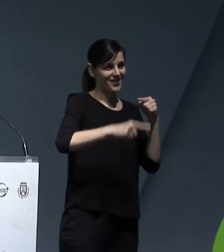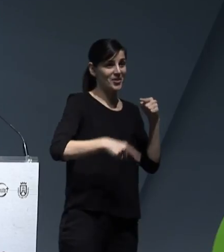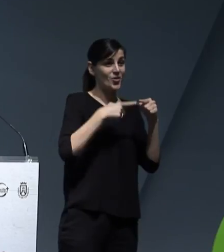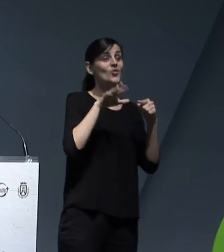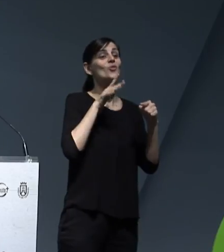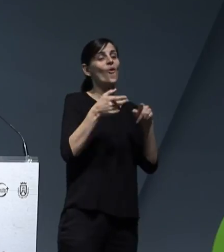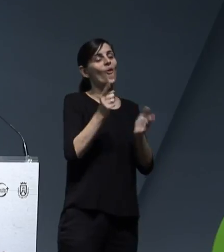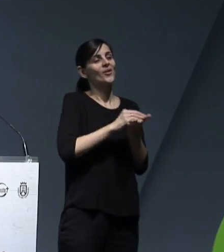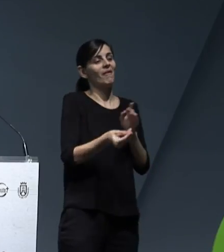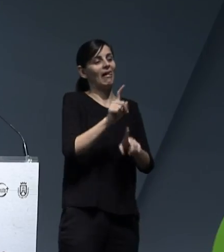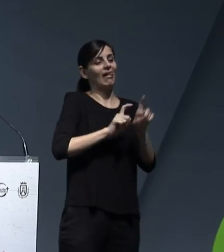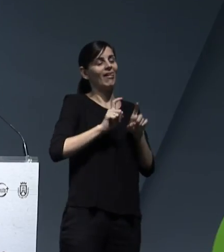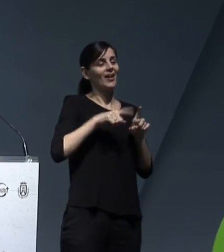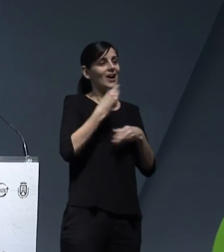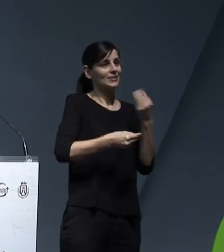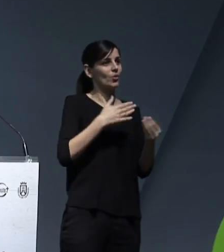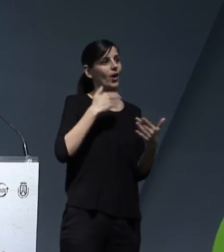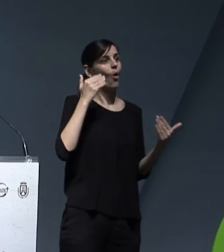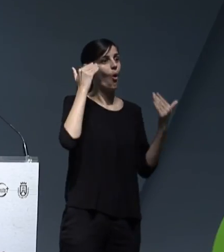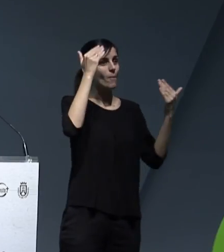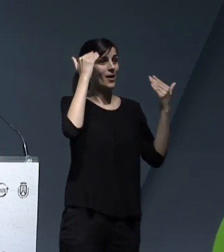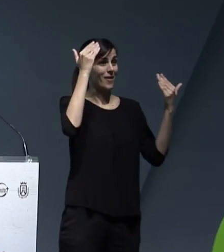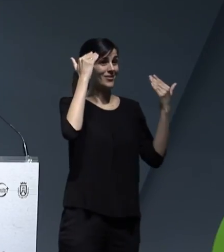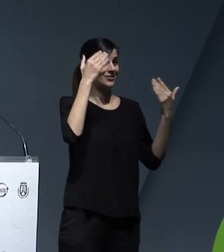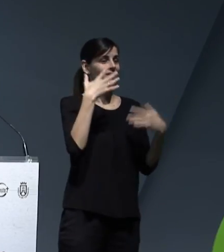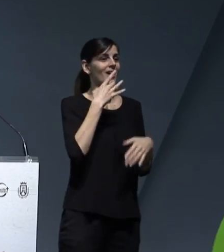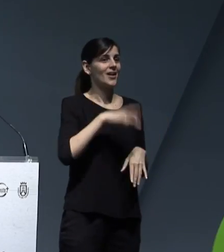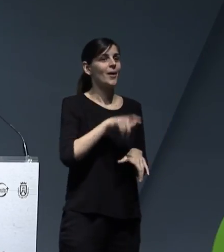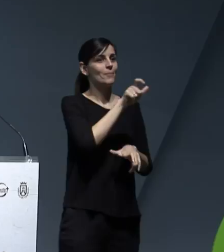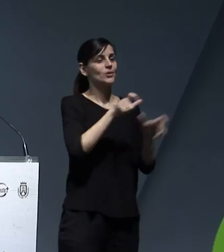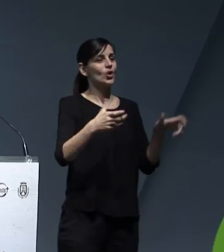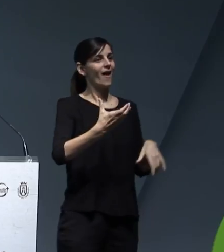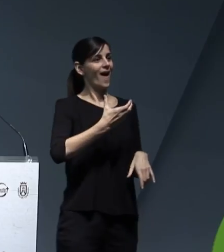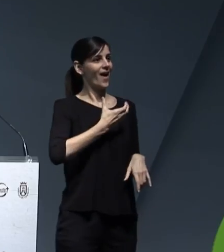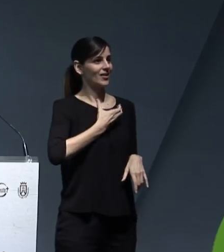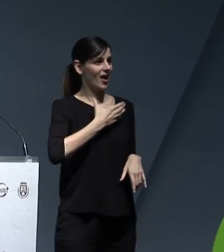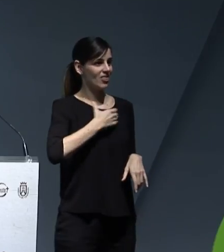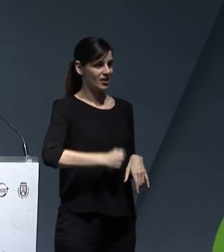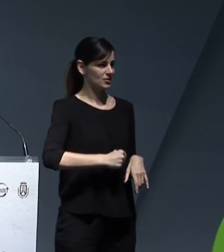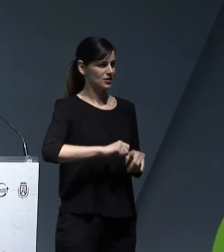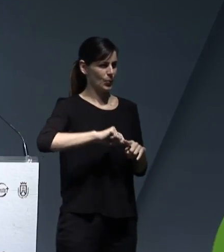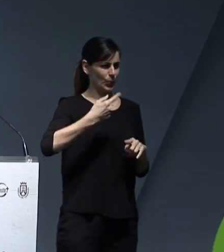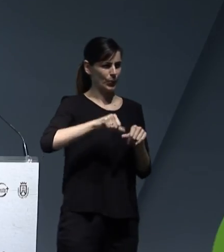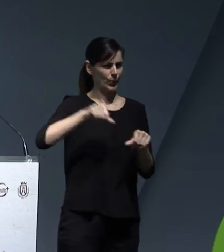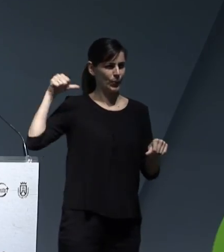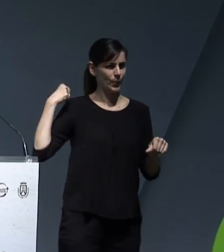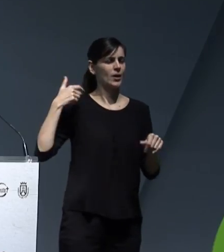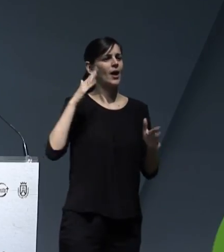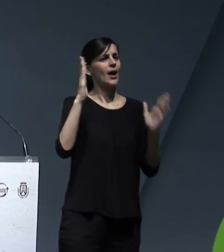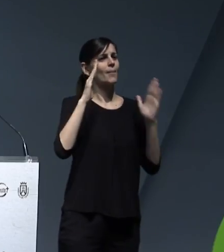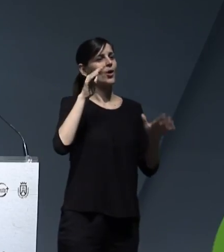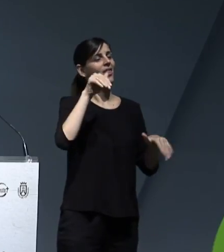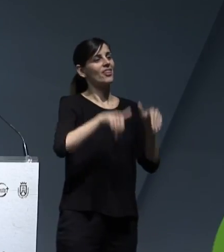es homenajeando a aquellos alcaldes, a aquellos primeros alcaldes democráticos de la